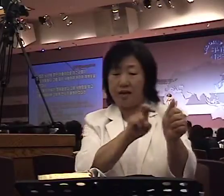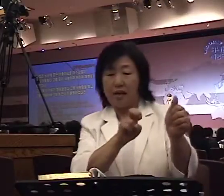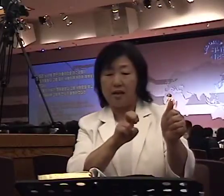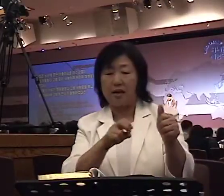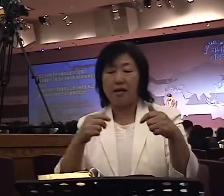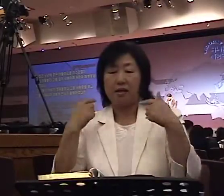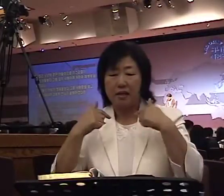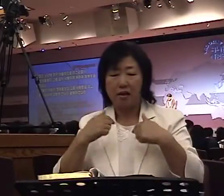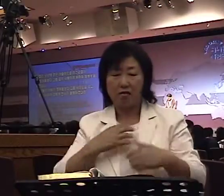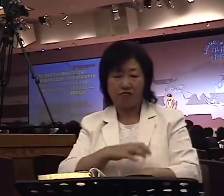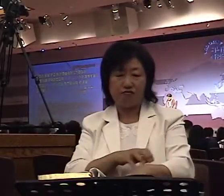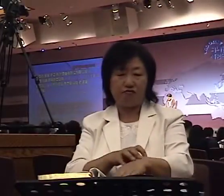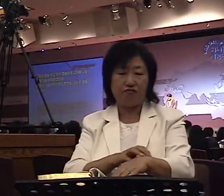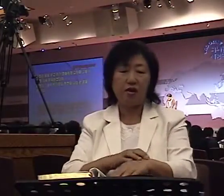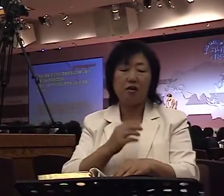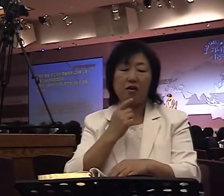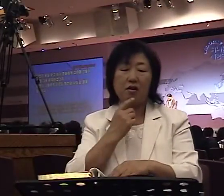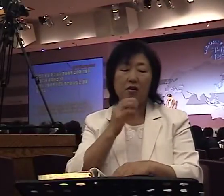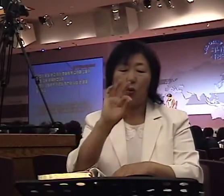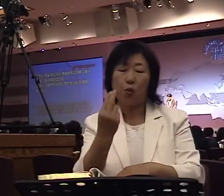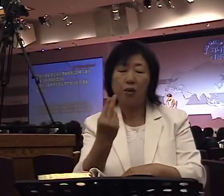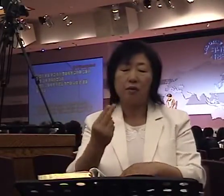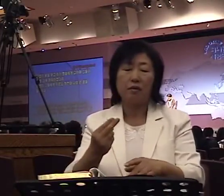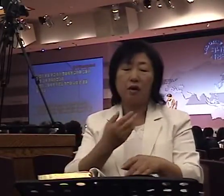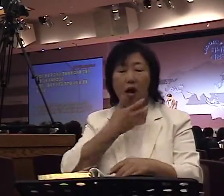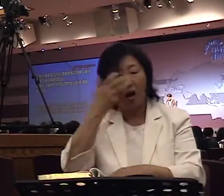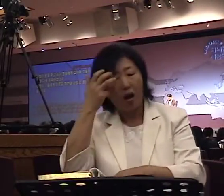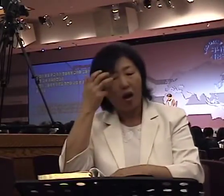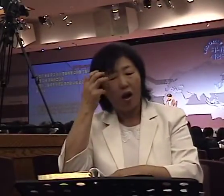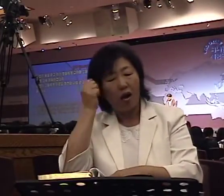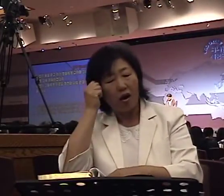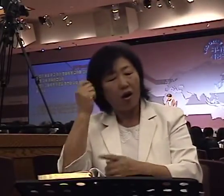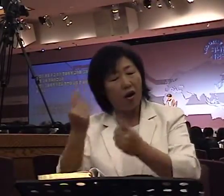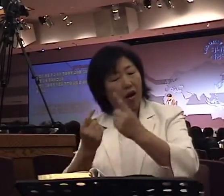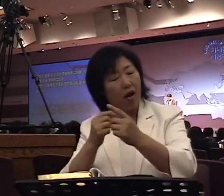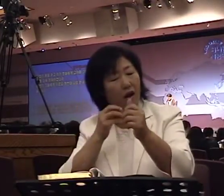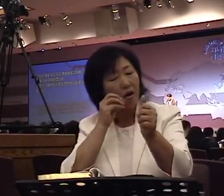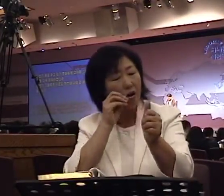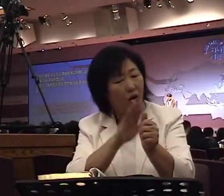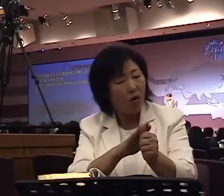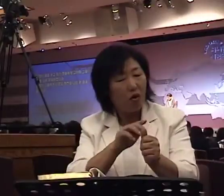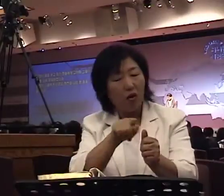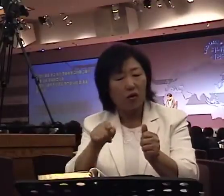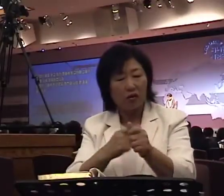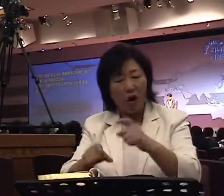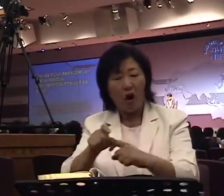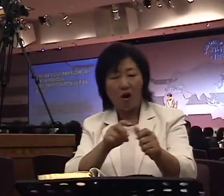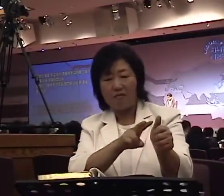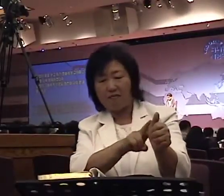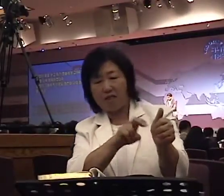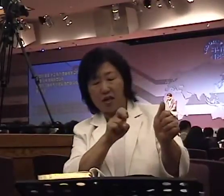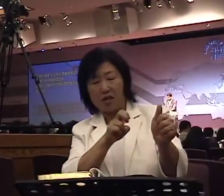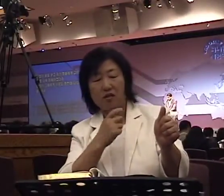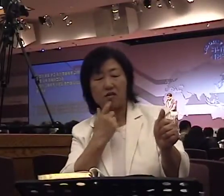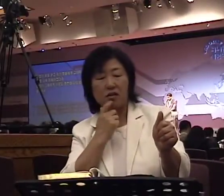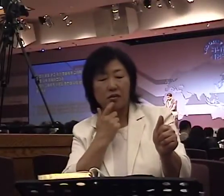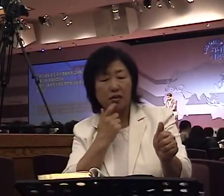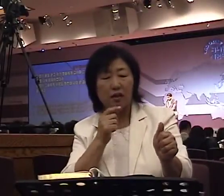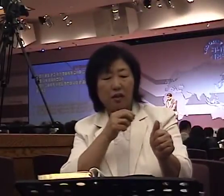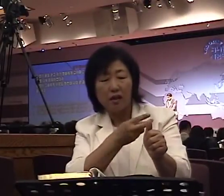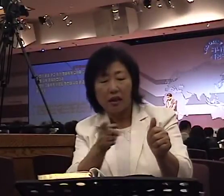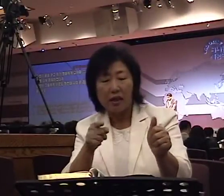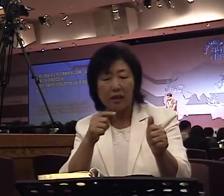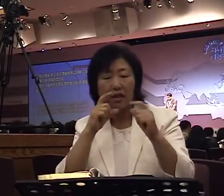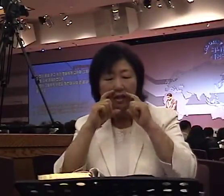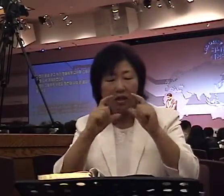언사가 불평하였더라. 요셉이 꿈을 꾸고 자기 형들에게 고하매 그들이 그를 더욱 미워하였더라. 요셉이